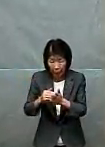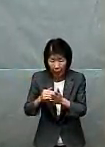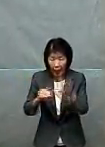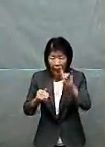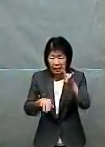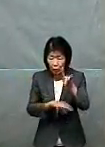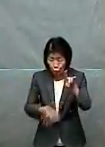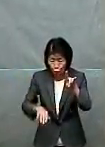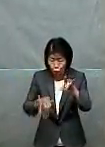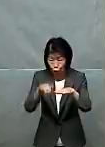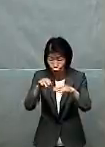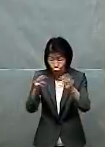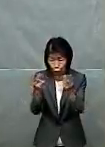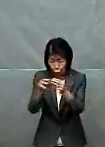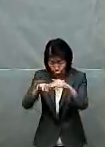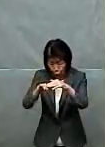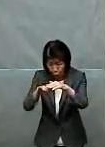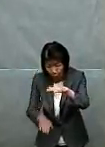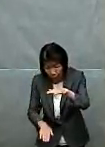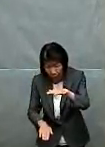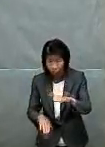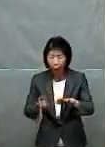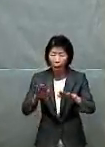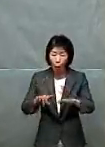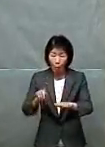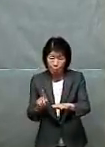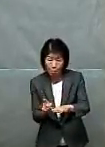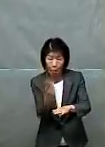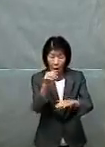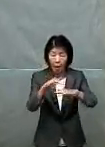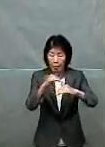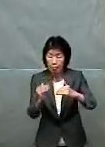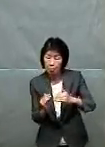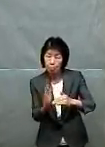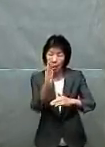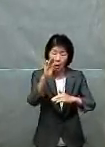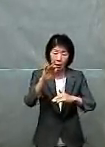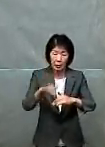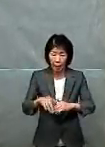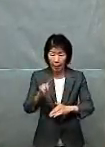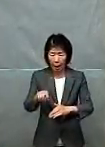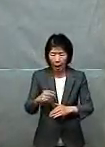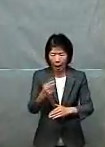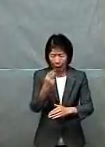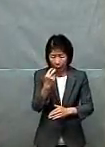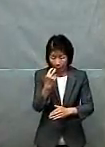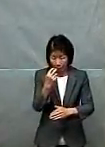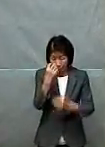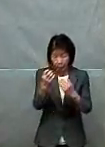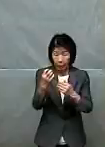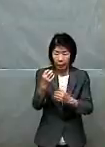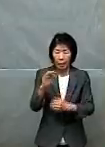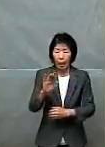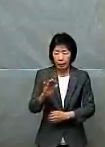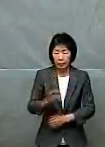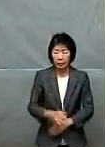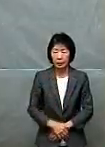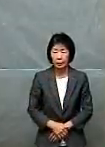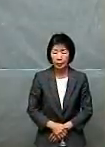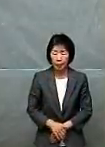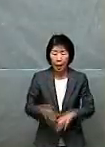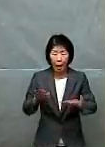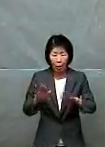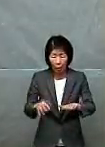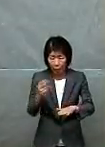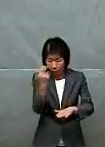下の状況でありましたので、今回の検査結果については驚いているところであります。今回